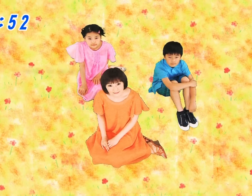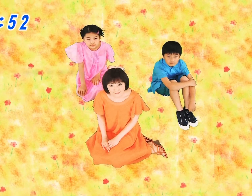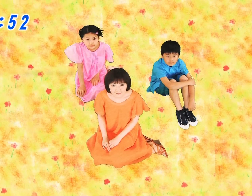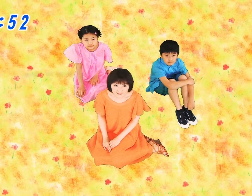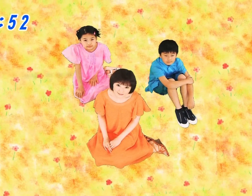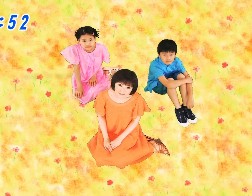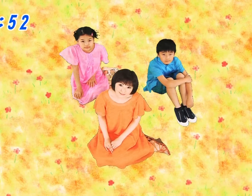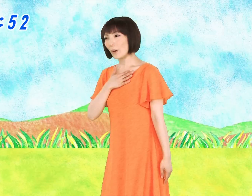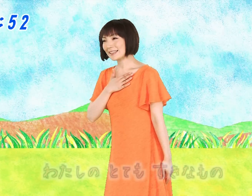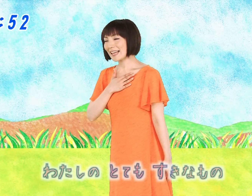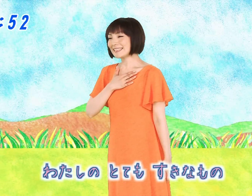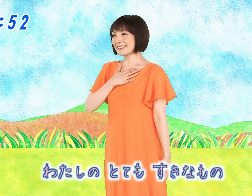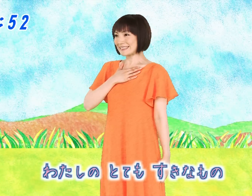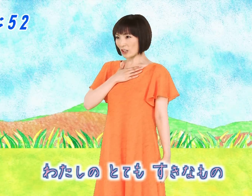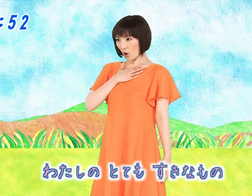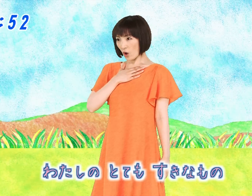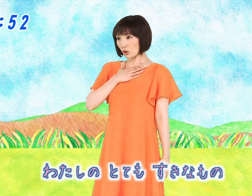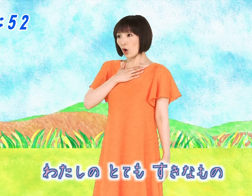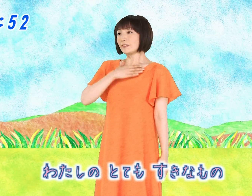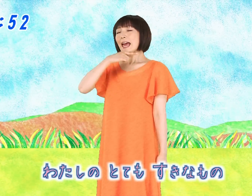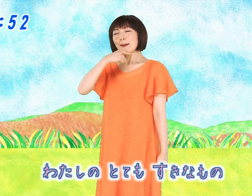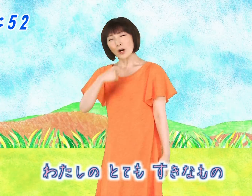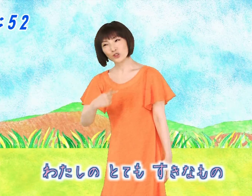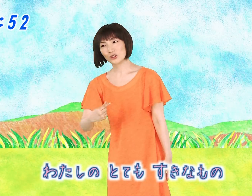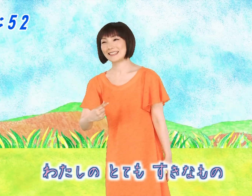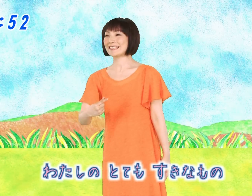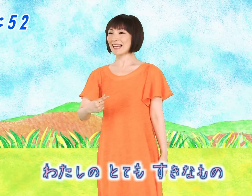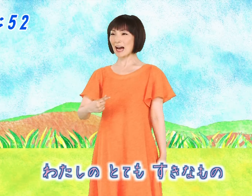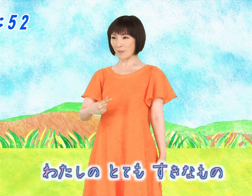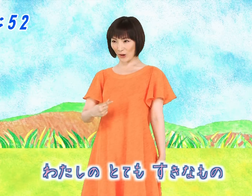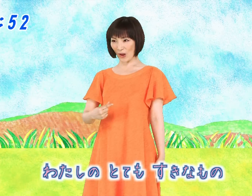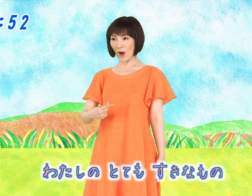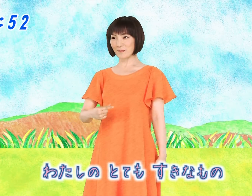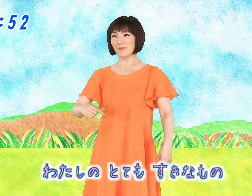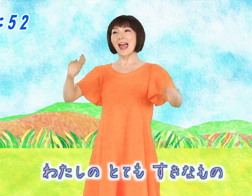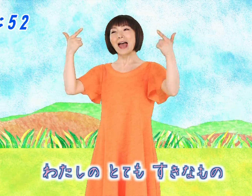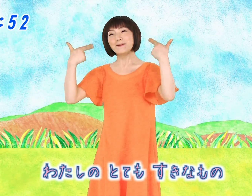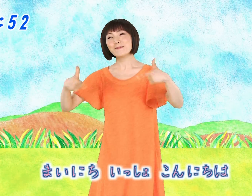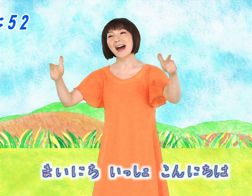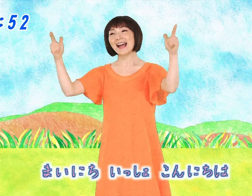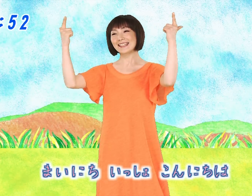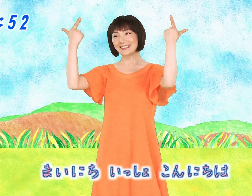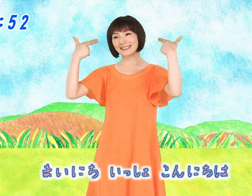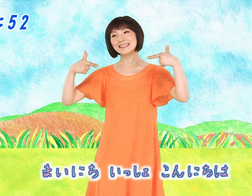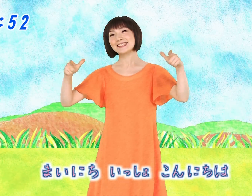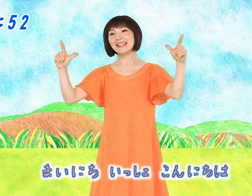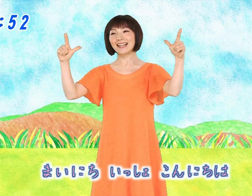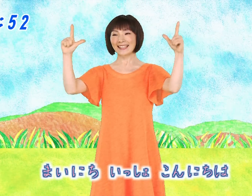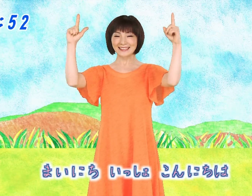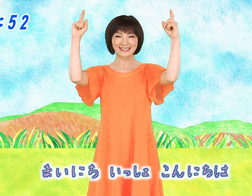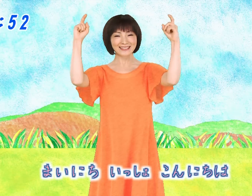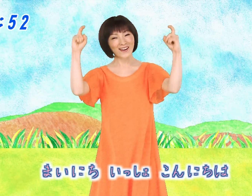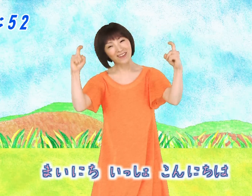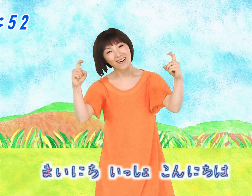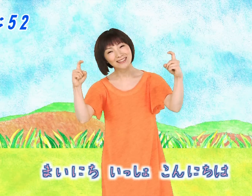さ私のとても好きなもの毎日一緒